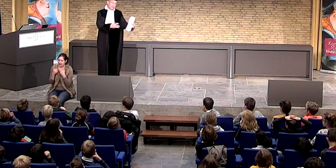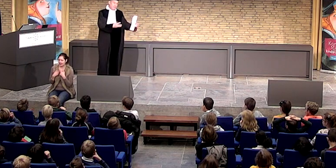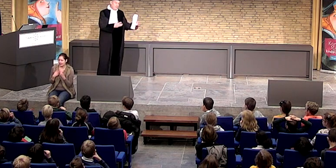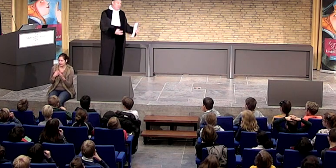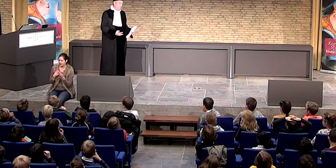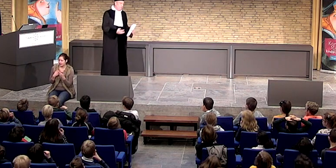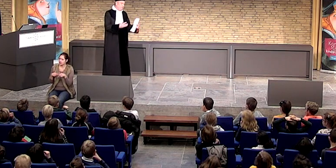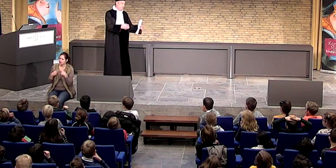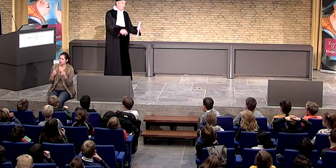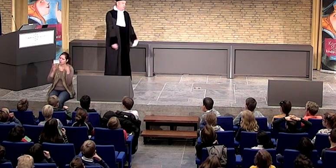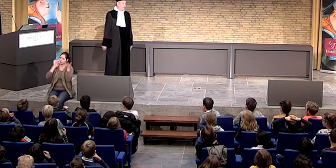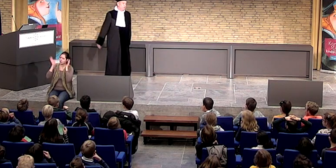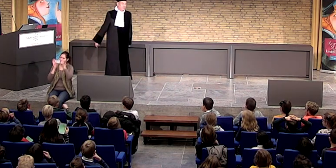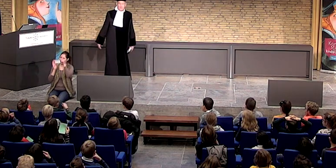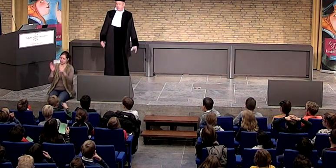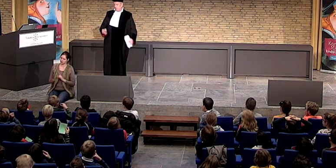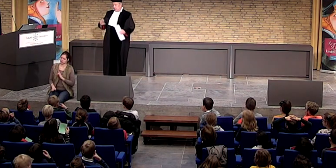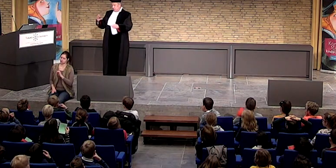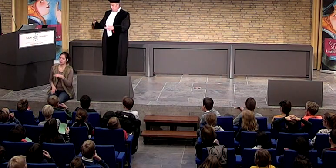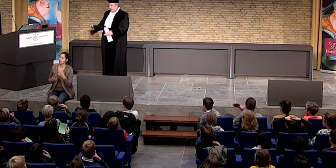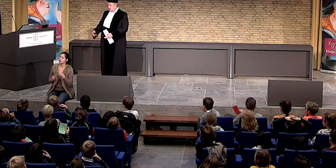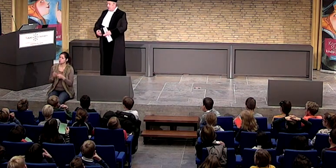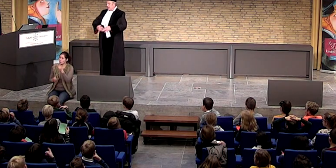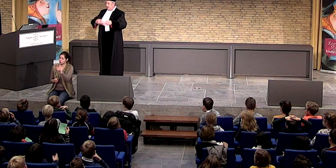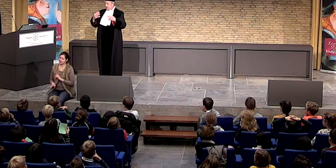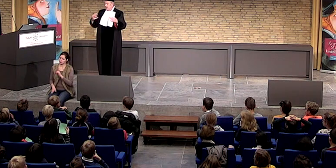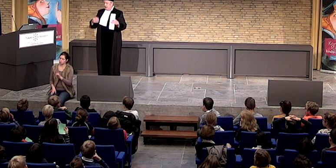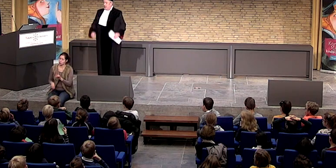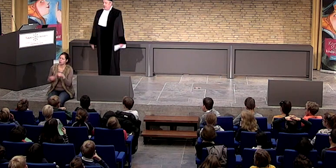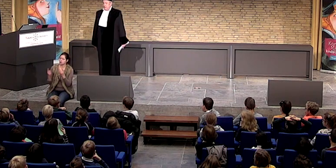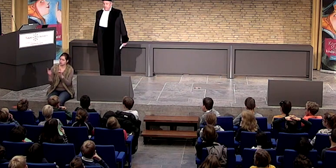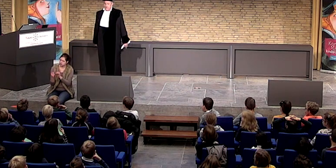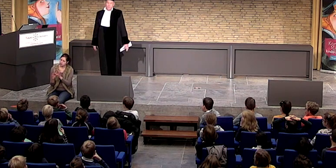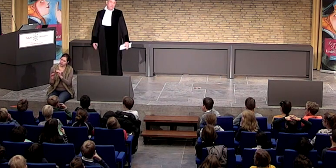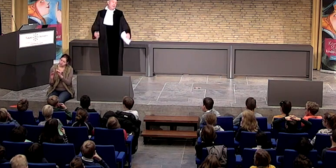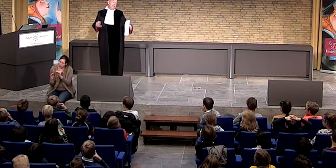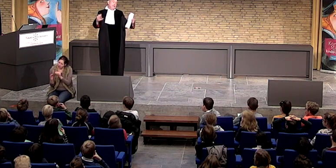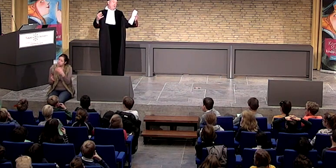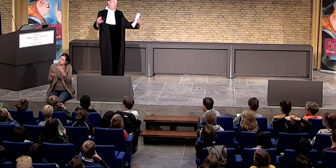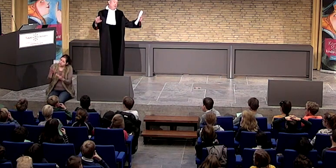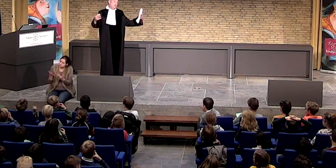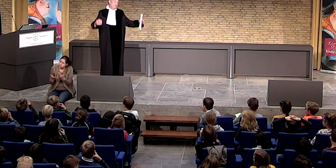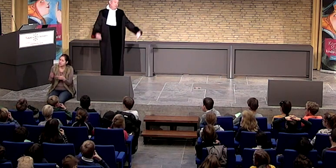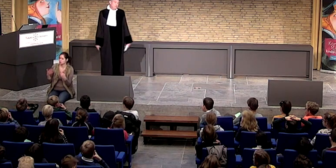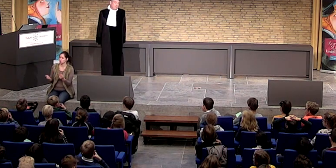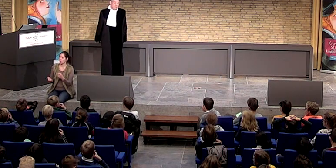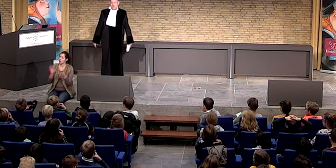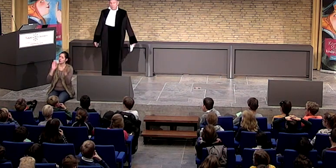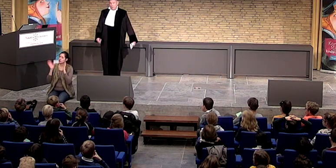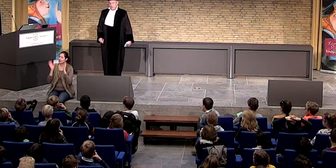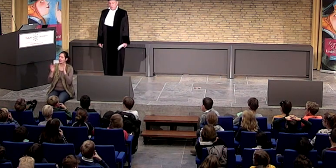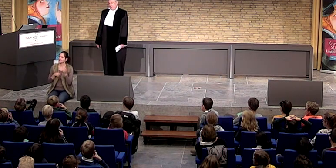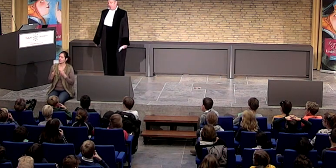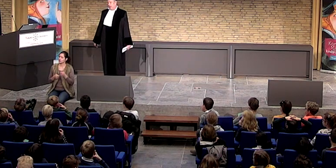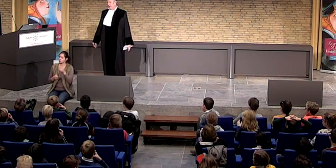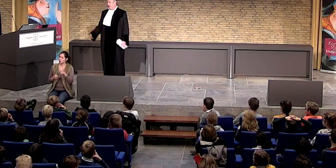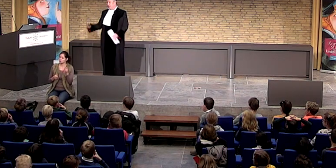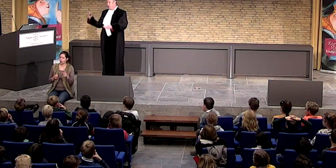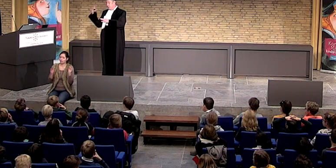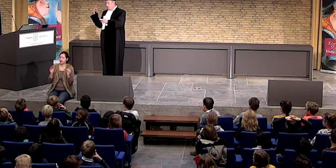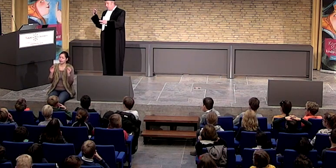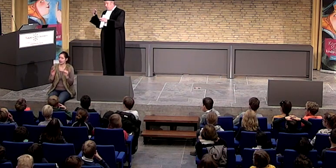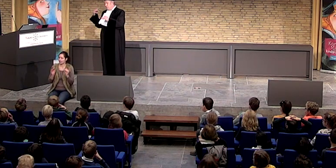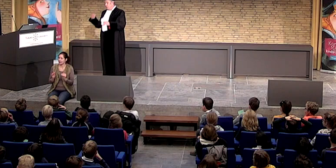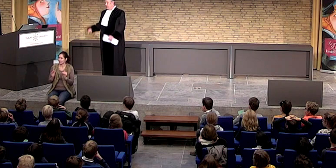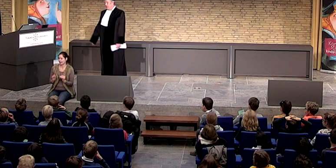Dan ging er een verpleegster naartoe of een verzorgster naartoe en die ging dan met iemand een praatje maken en enzovoort enzovoort. En die verpleegsters en die verzorgsters hebben we ook niet meer en daar